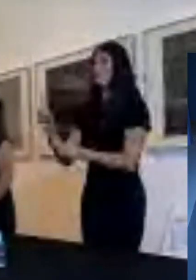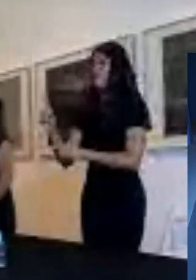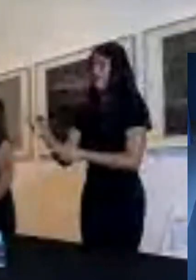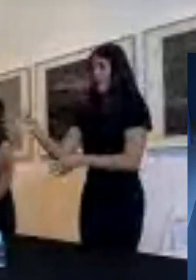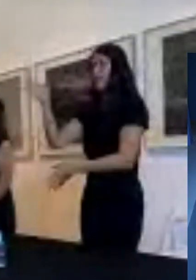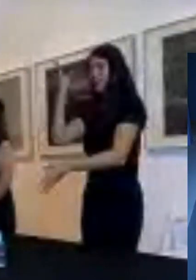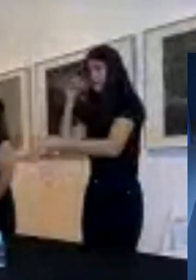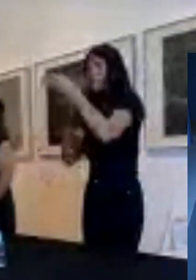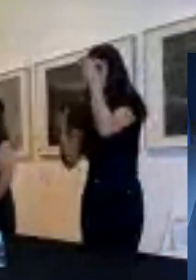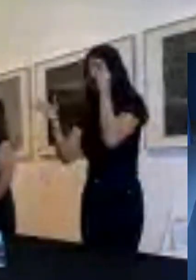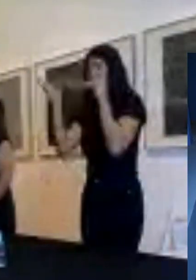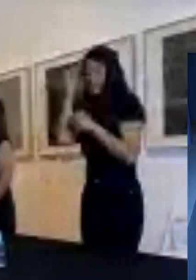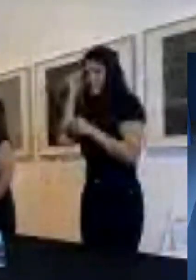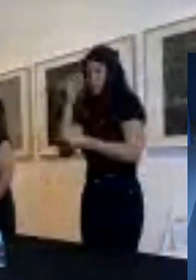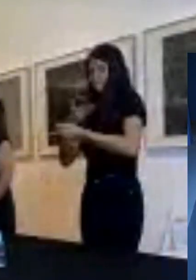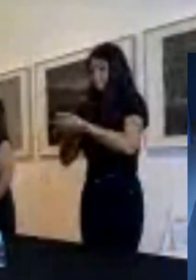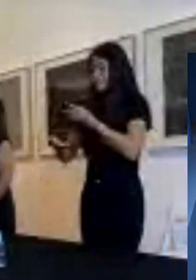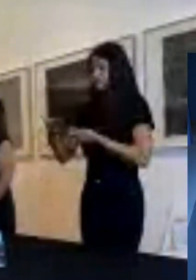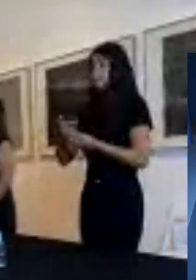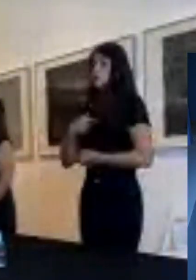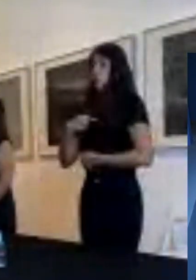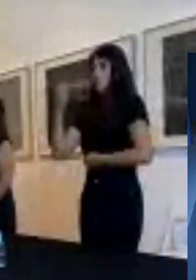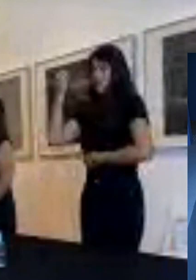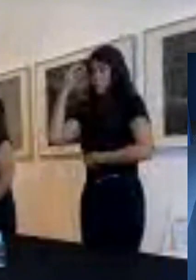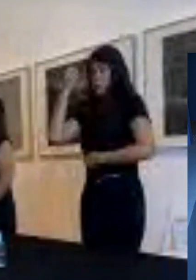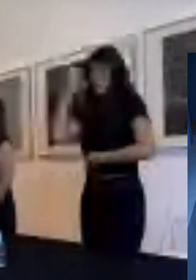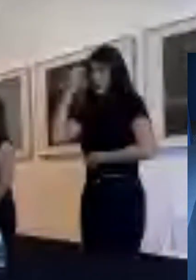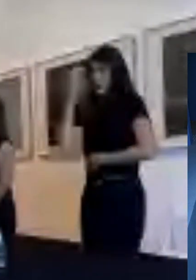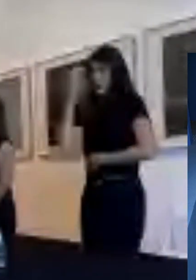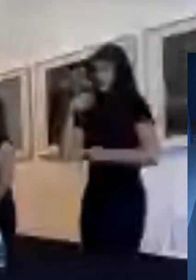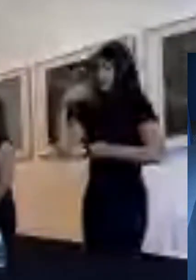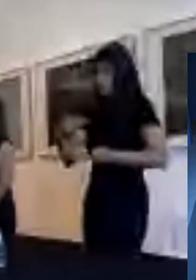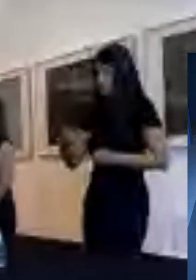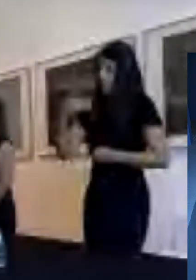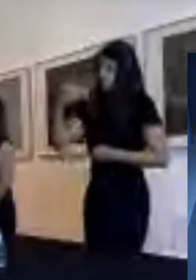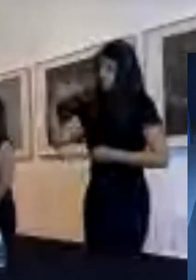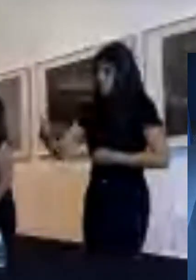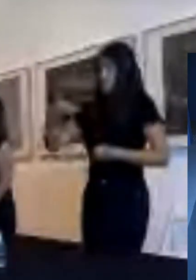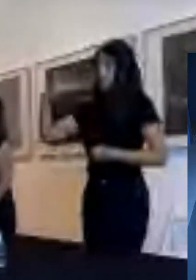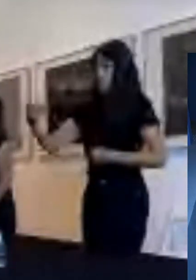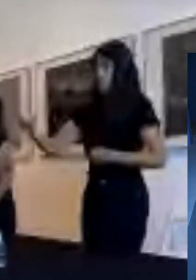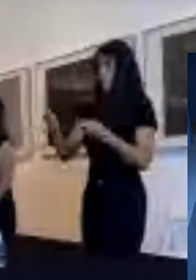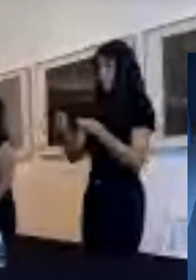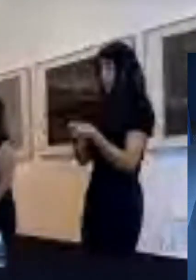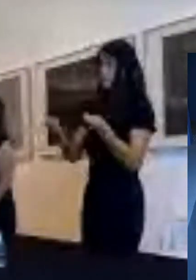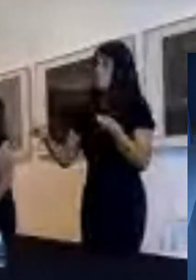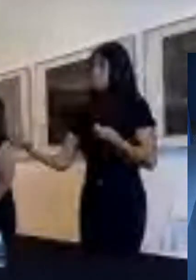aprendemos. Lo que yo aprendí para mí en todo, en cada mediación, con cada persona que